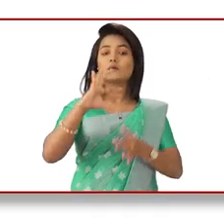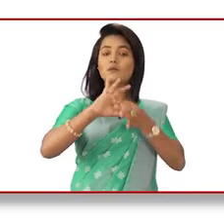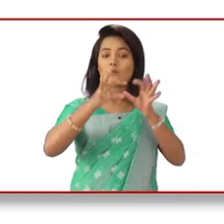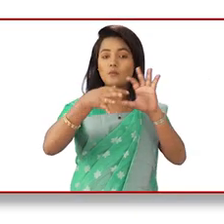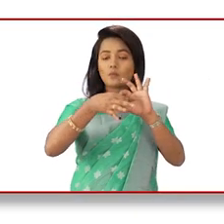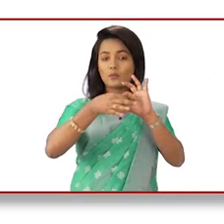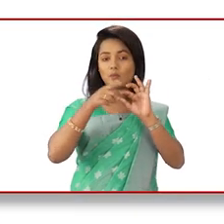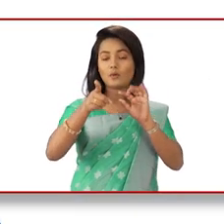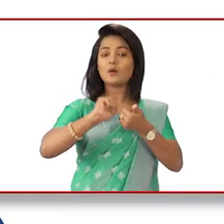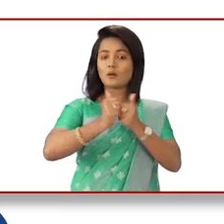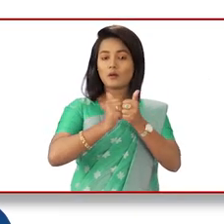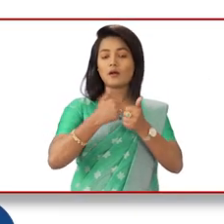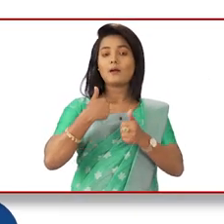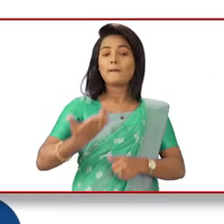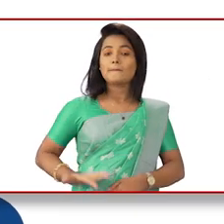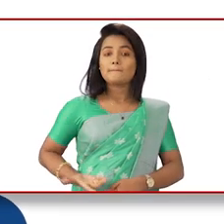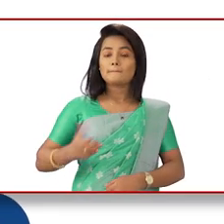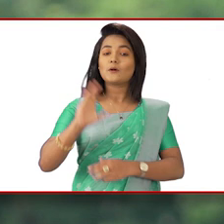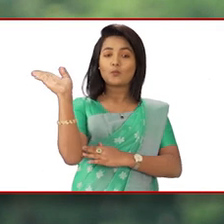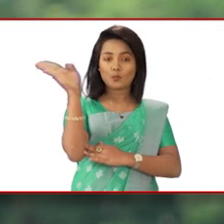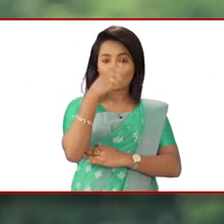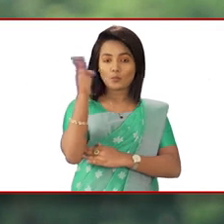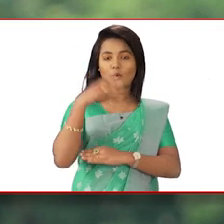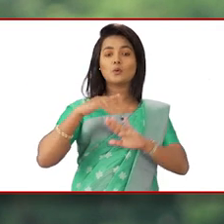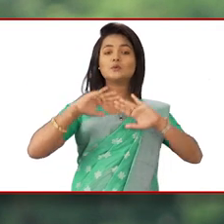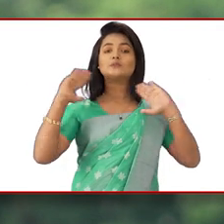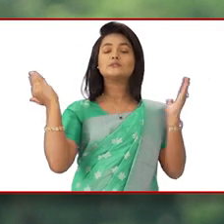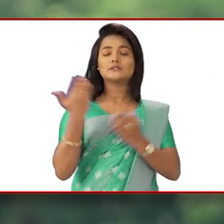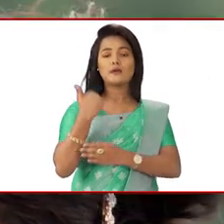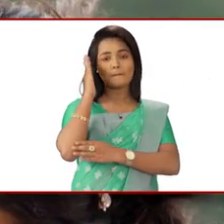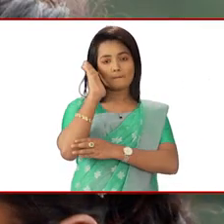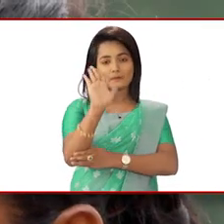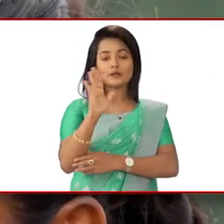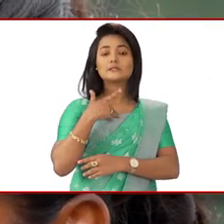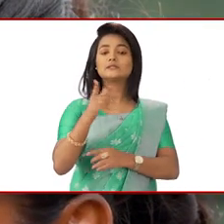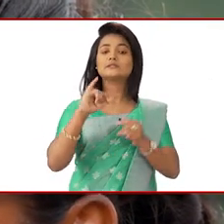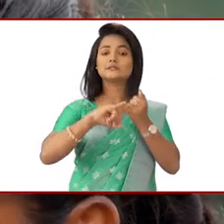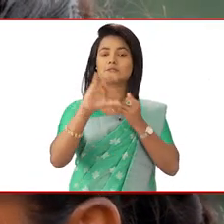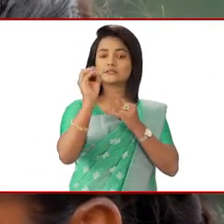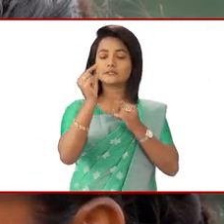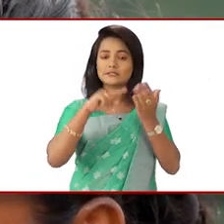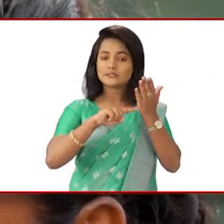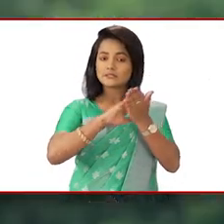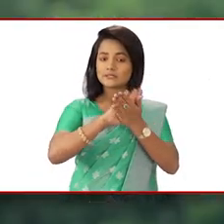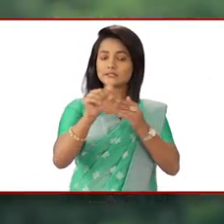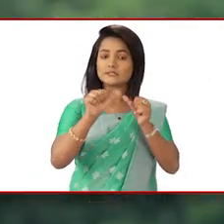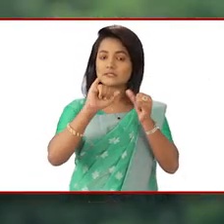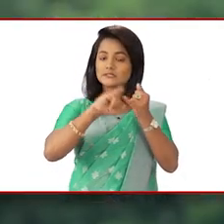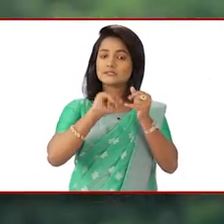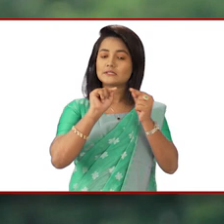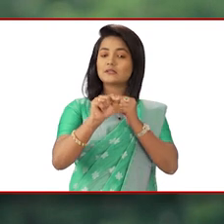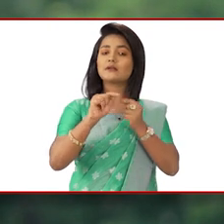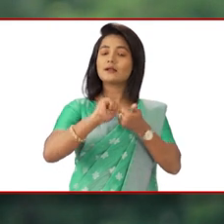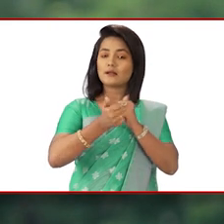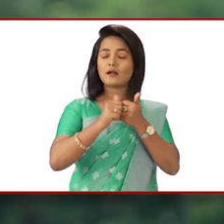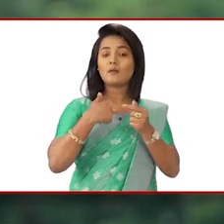দেশের পতাকাটি বিশ্বের দরবারে তুলে ধরতে পেরেছি। আমি সাউথ এশিয়ান গেমসে 2টো ব্রোঞ্জ পদক অর্জন করেছিলাম। প্রথমেই বাধা